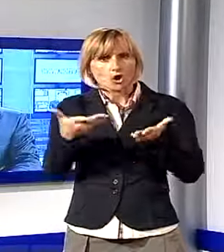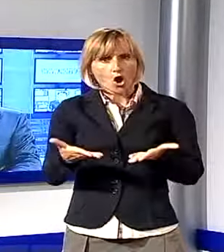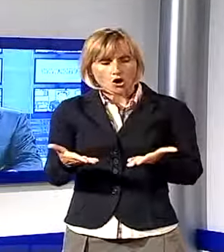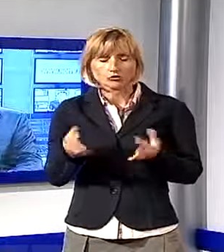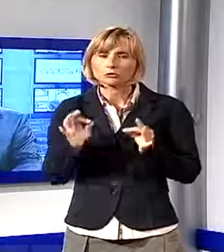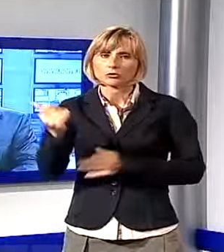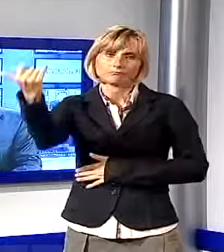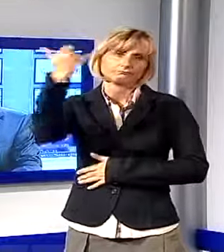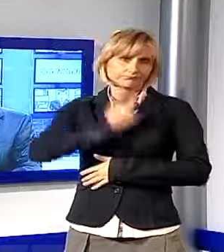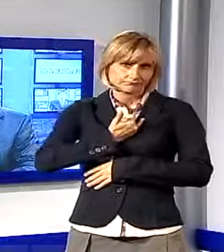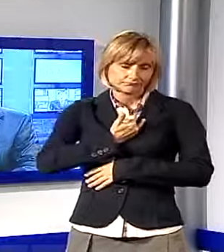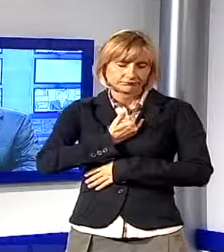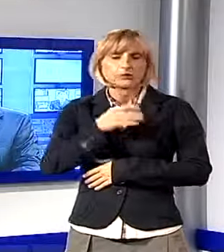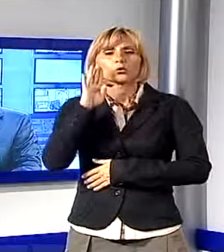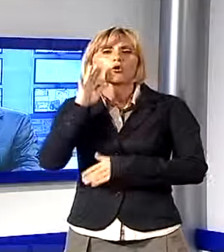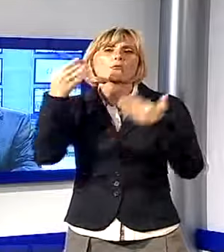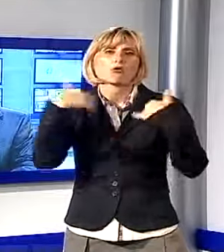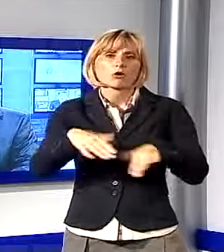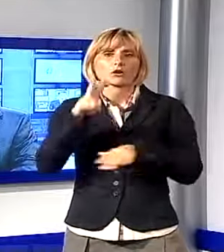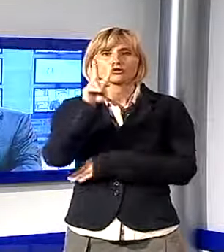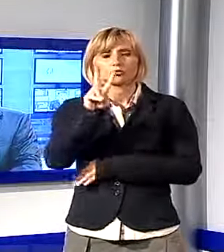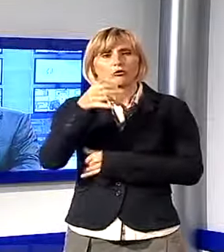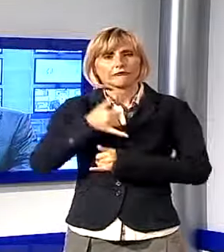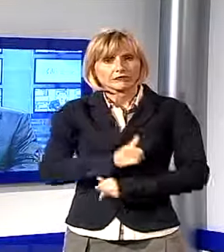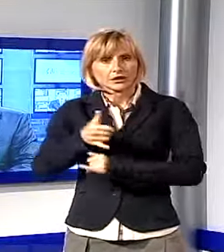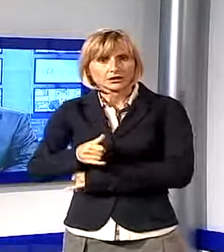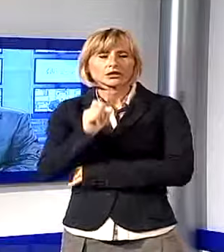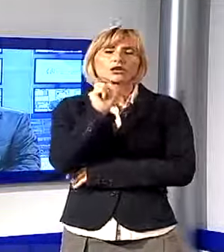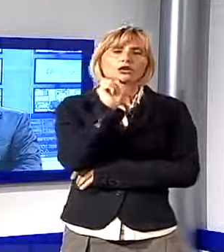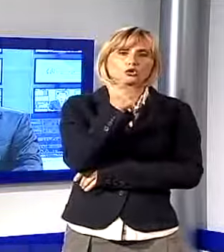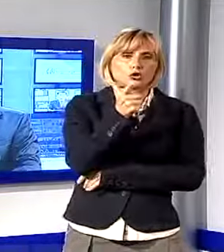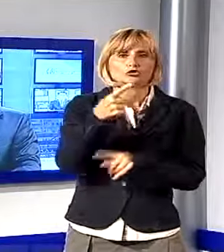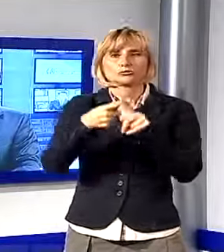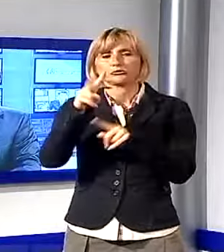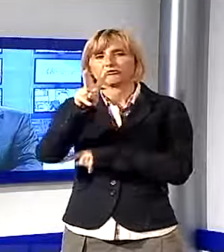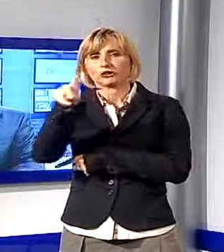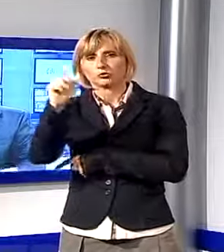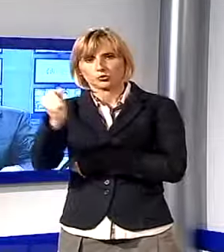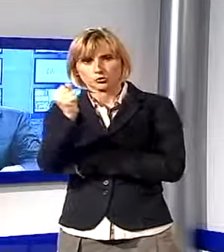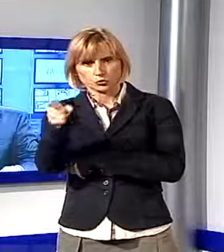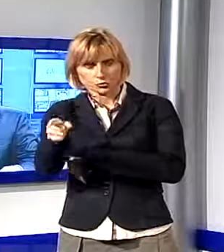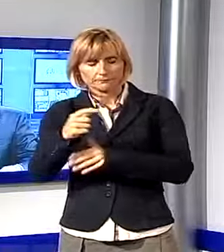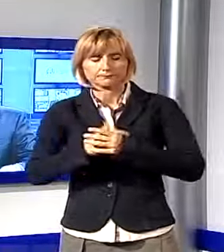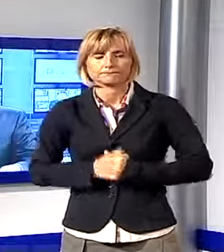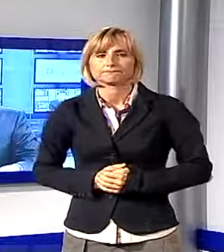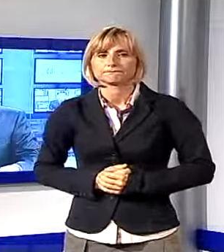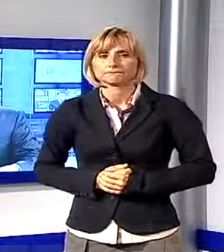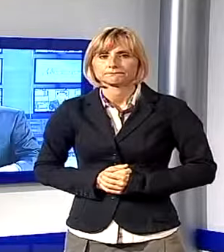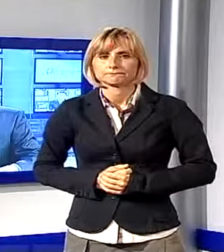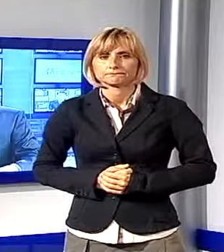vita. L'uomo lascia due figli di 12 e 21 anni. Ancora per la cronaca, sono ore di